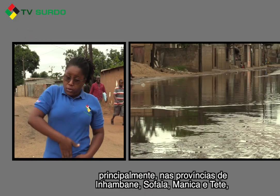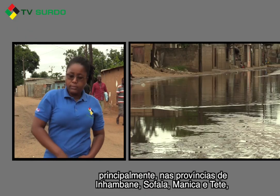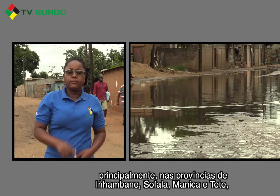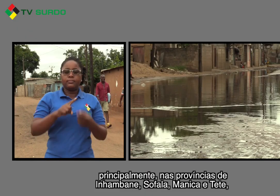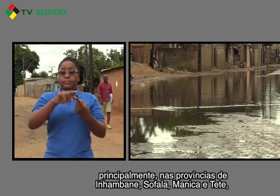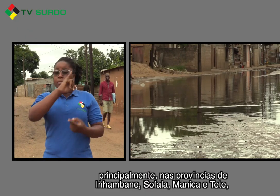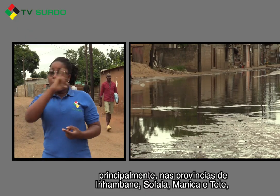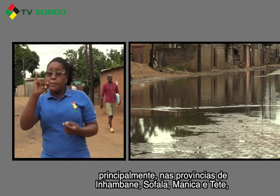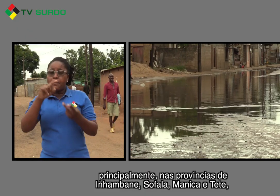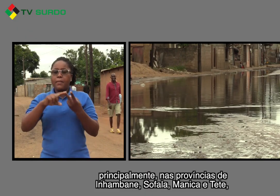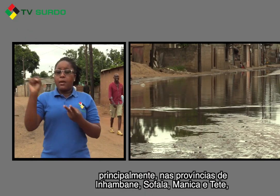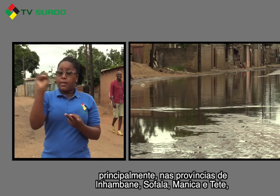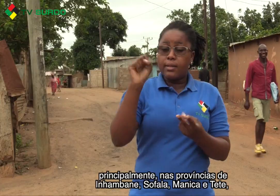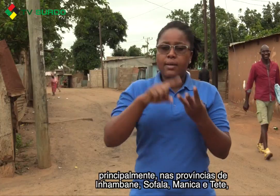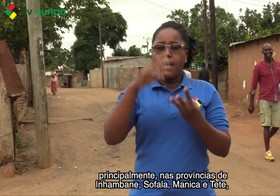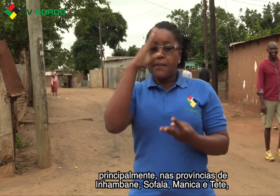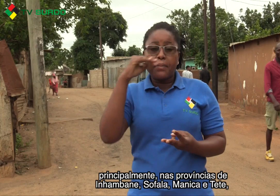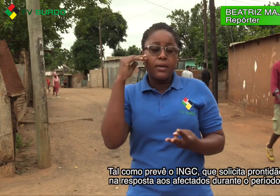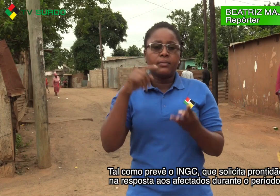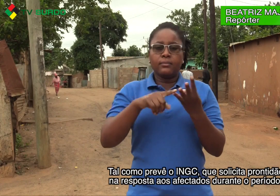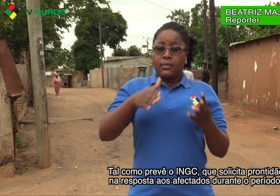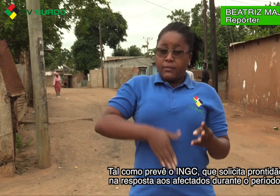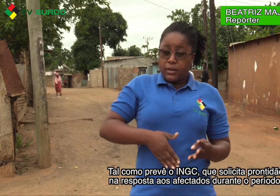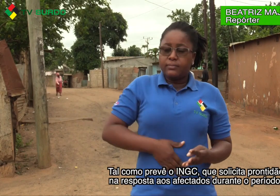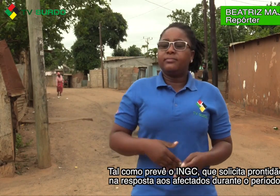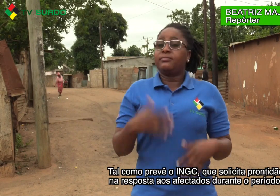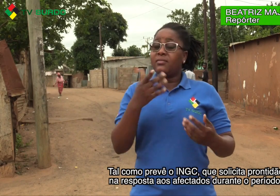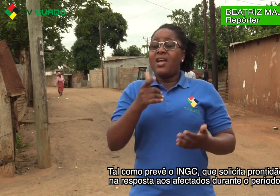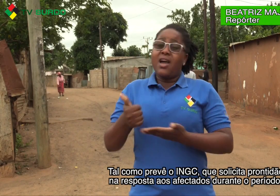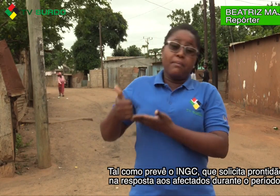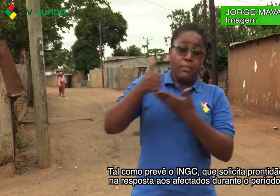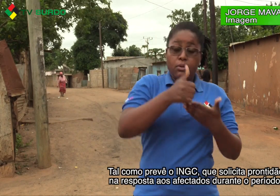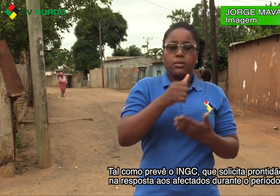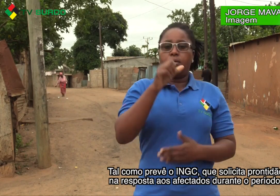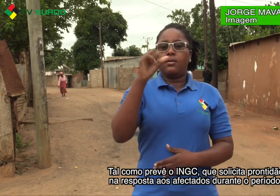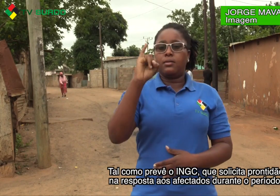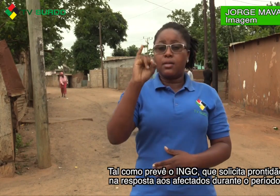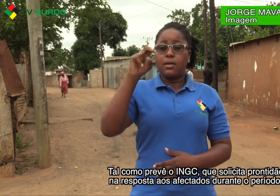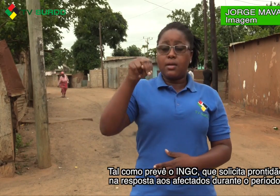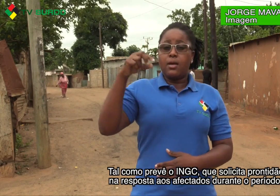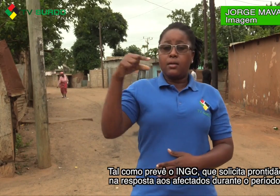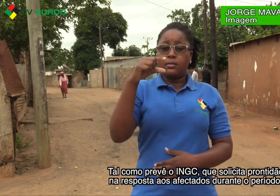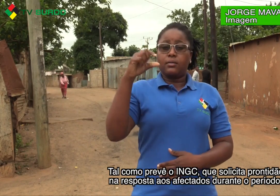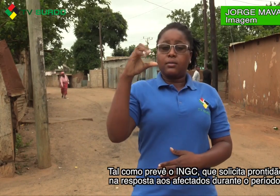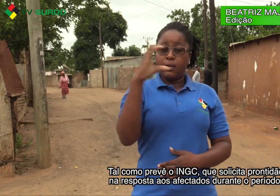de Inhambane, Sofala, Manica e Tete, tal como prevê o Instituto Nacional de Gestão de Calamidades,